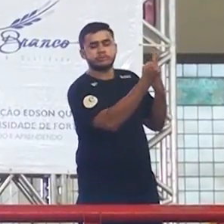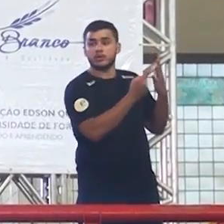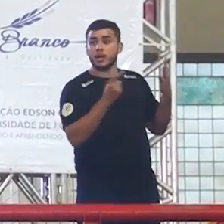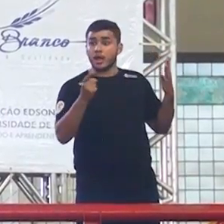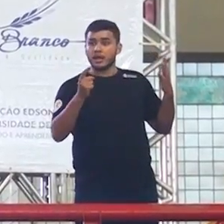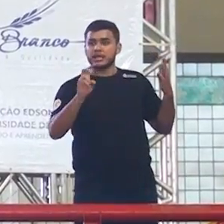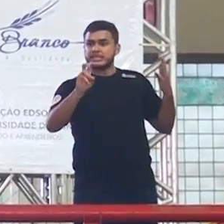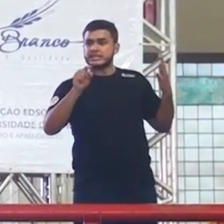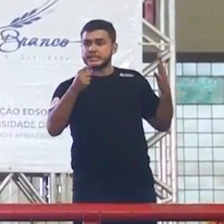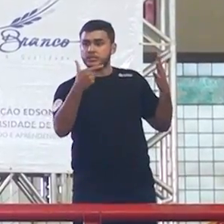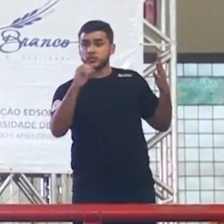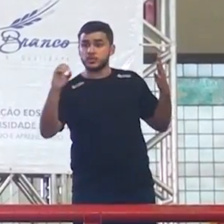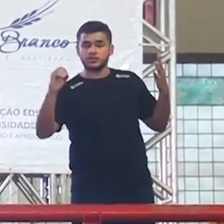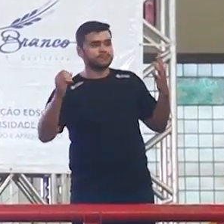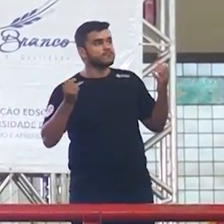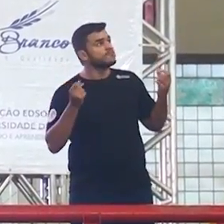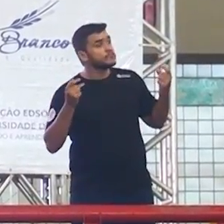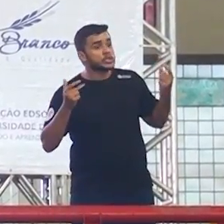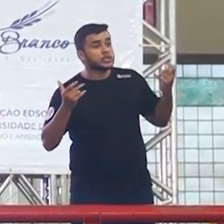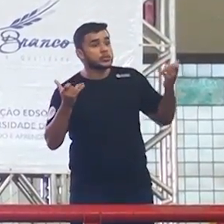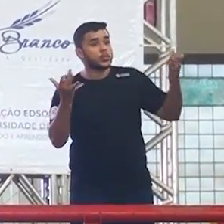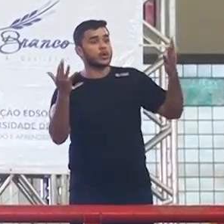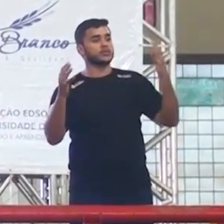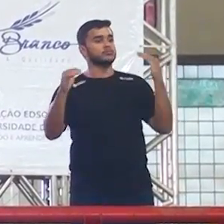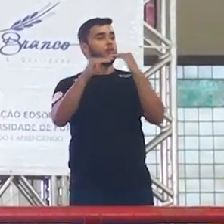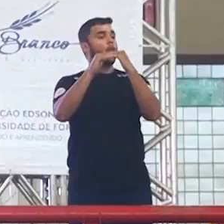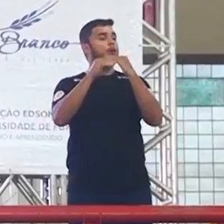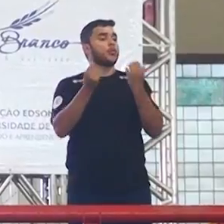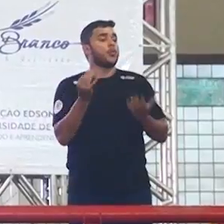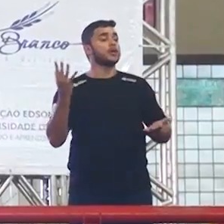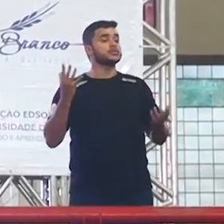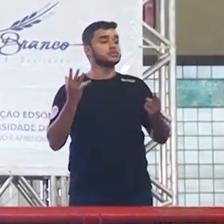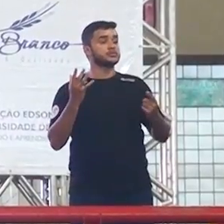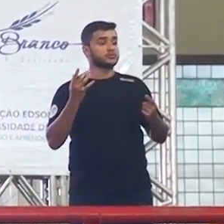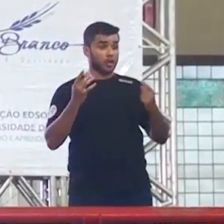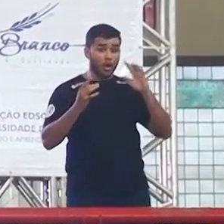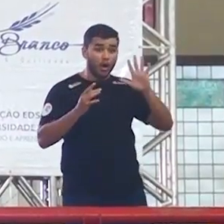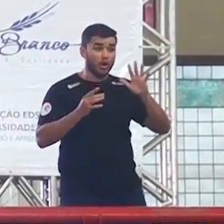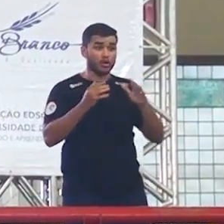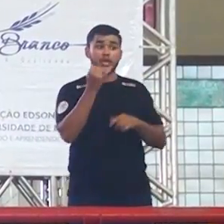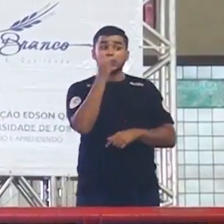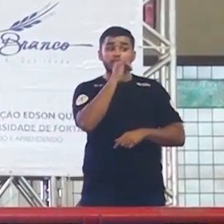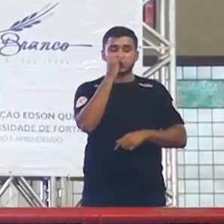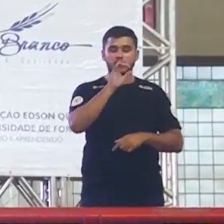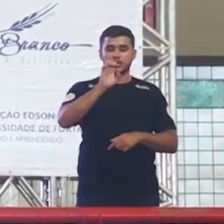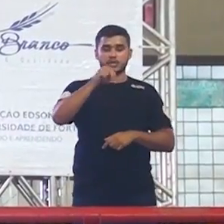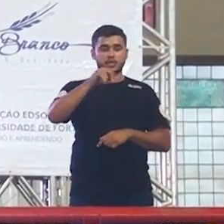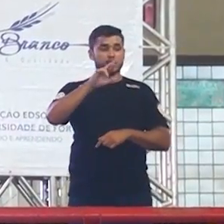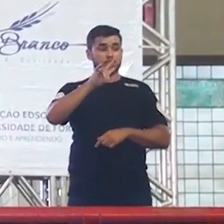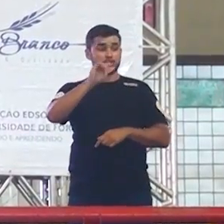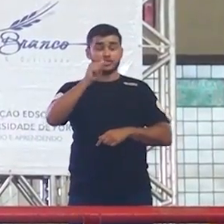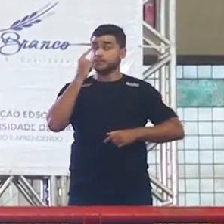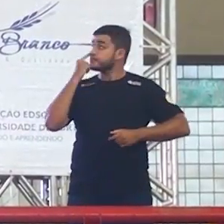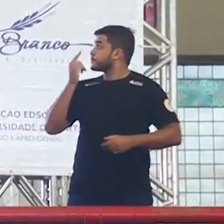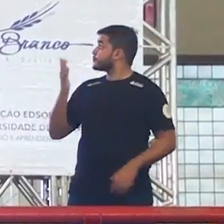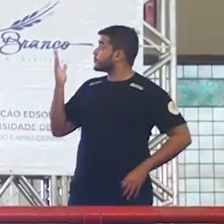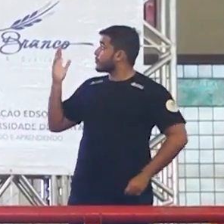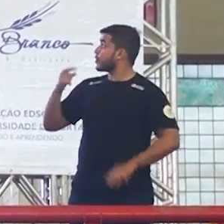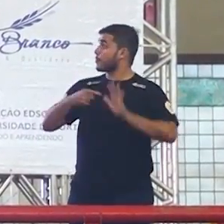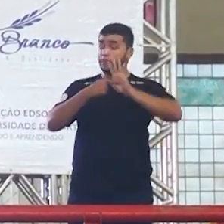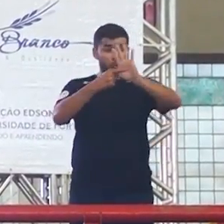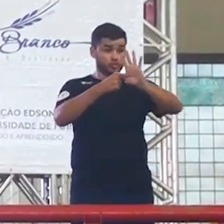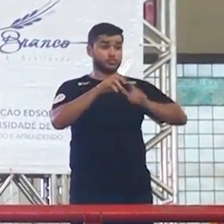Certo? Aí você vai fazer como? Ora, energia é potência vezes o